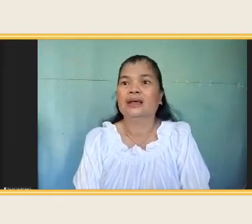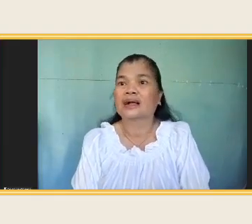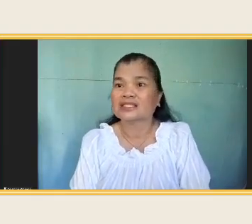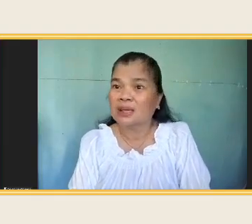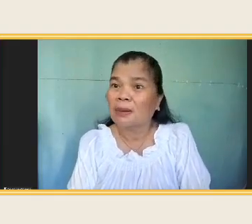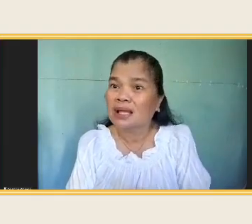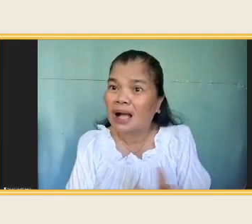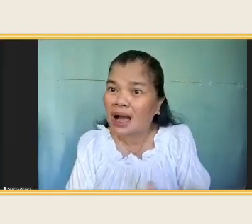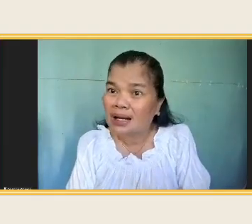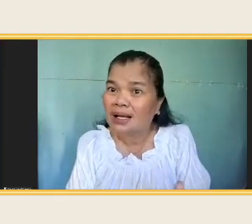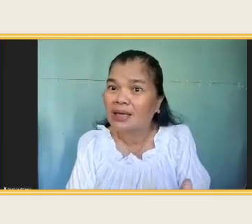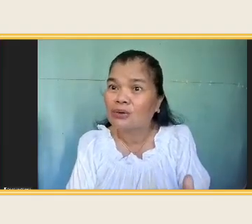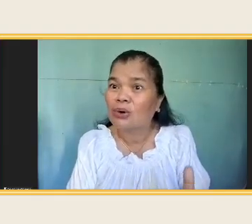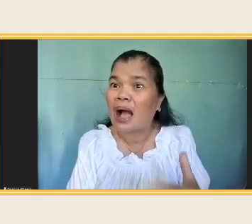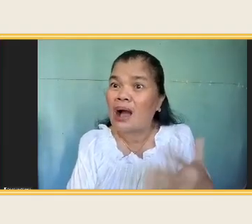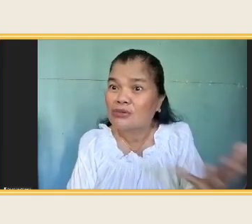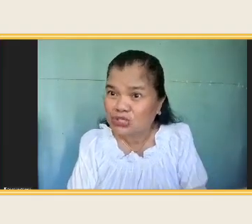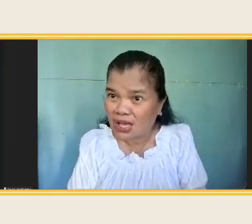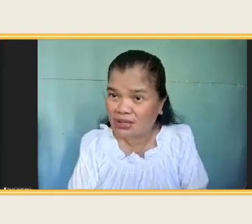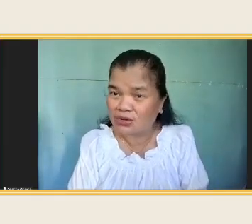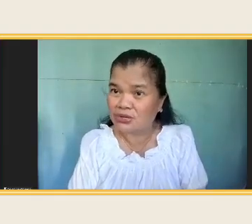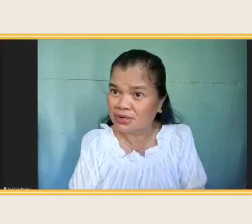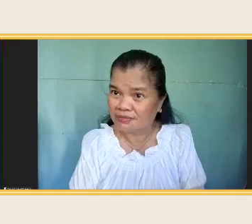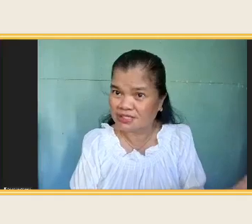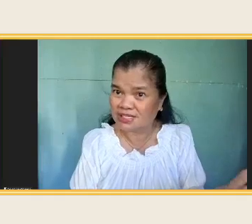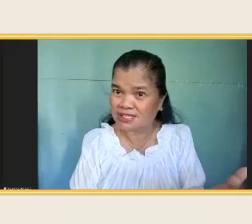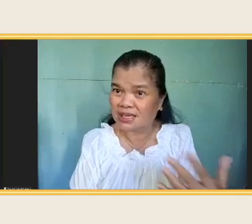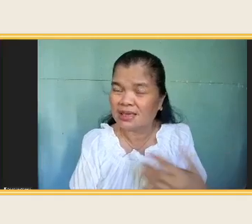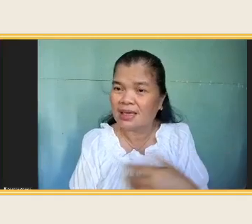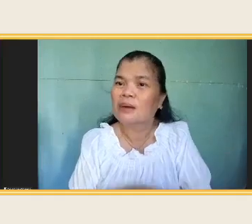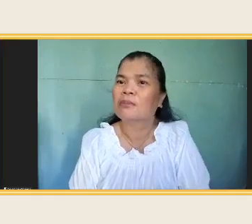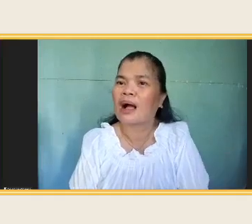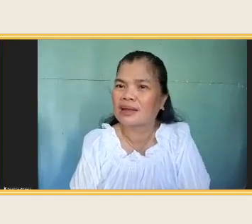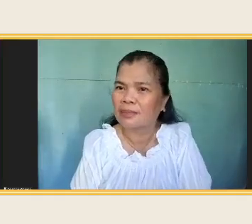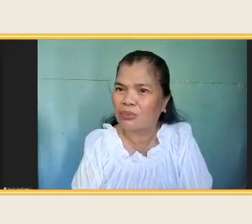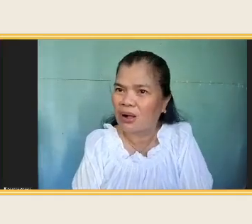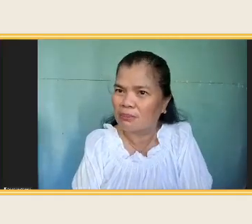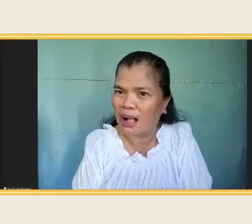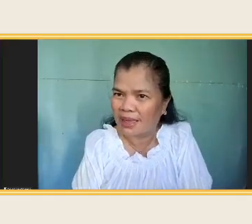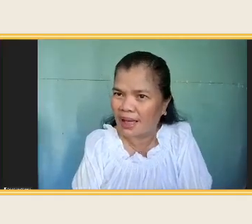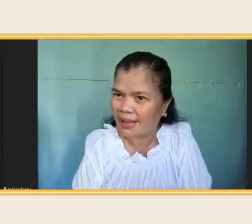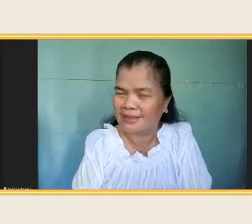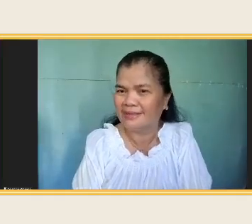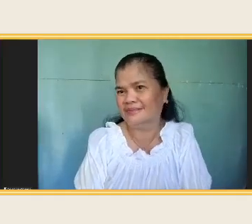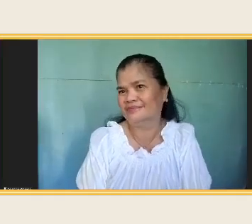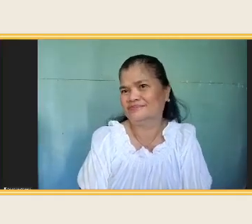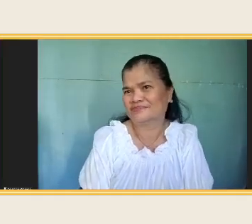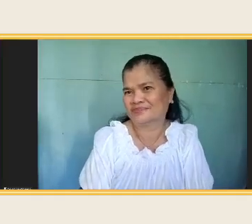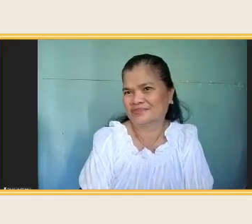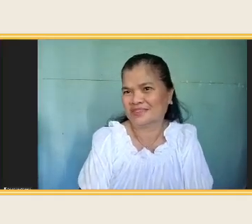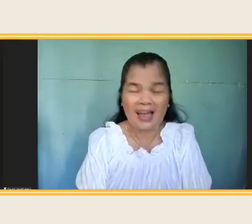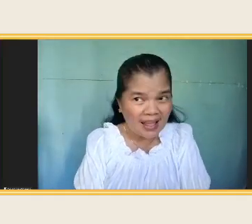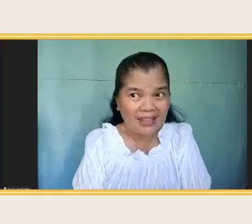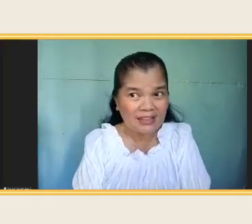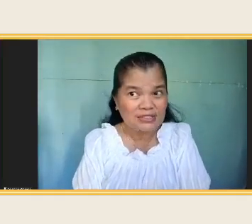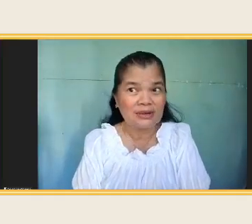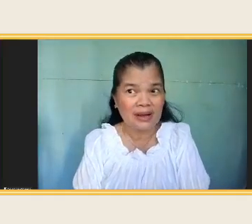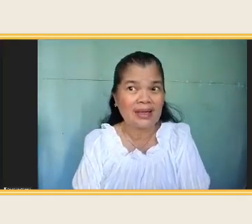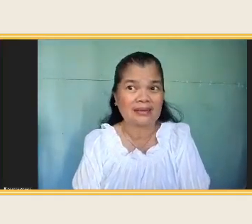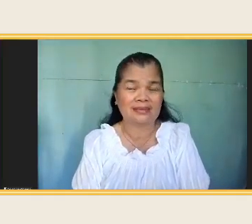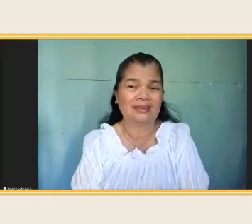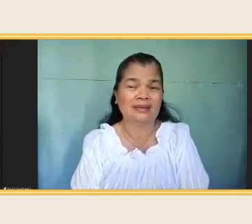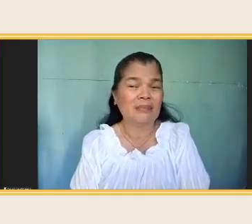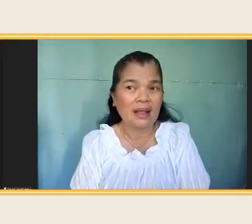Mars. Kasi pag nag-aral kayo outside your university, mahal na po ang bayad. Yeah,